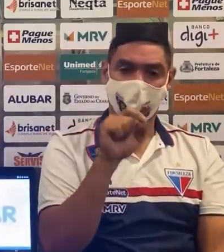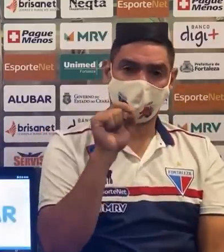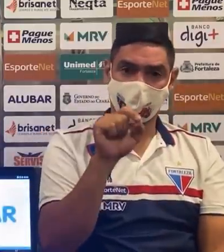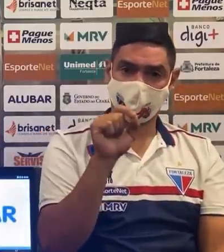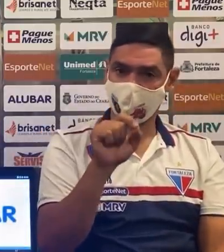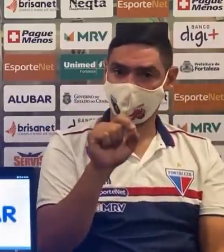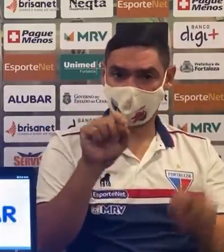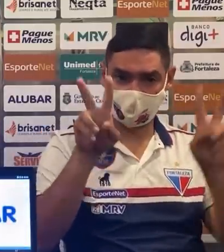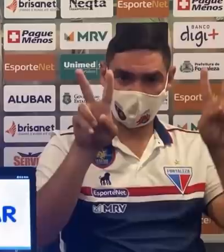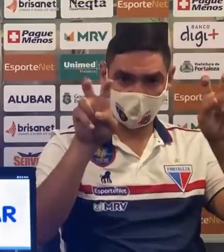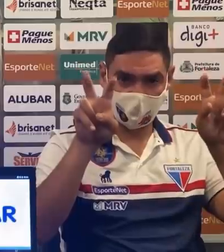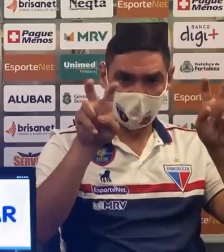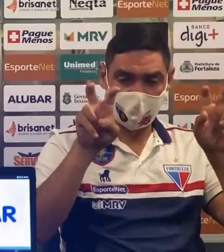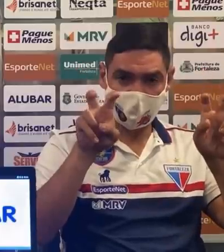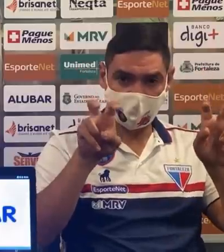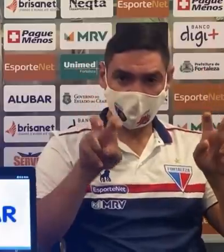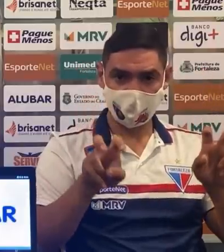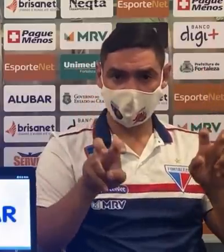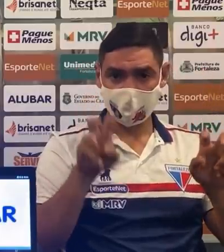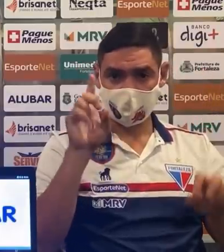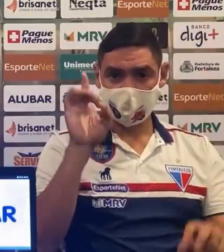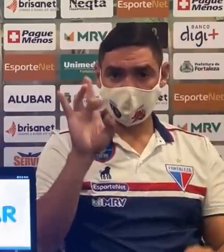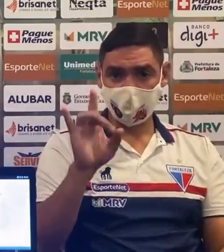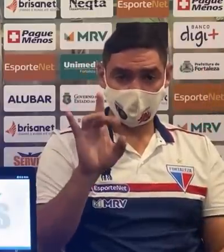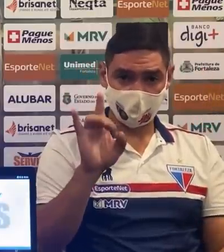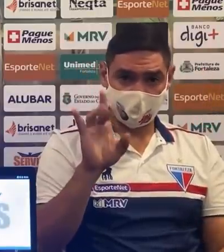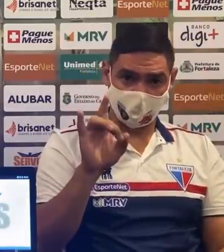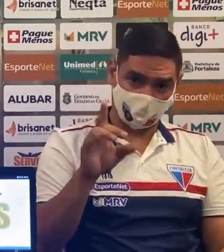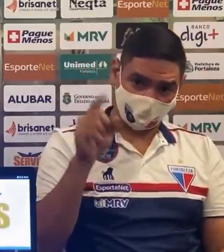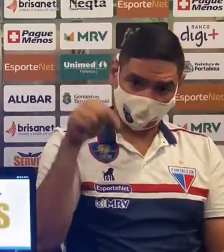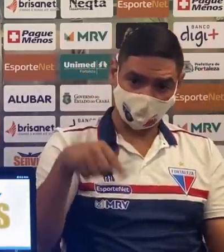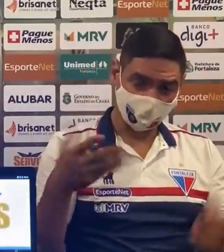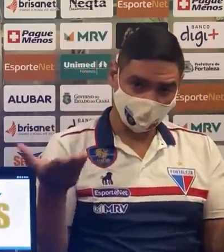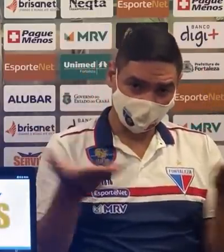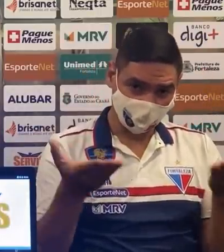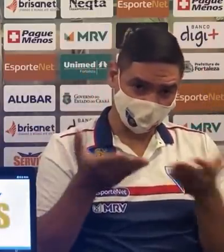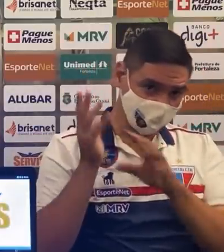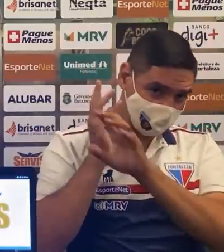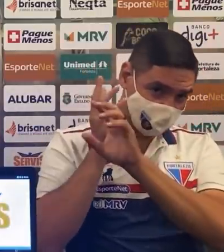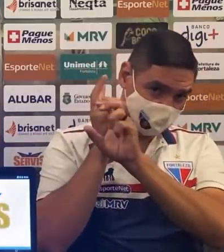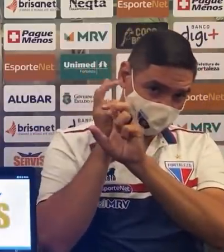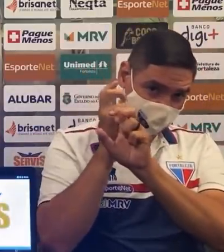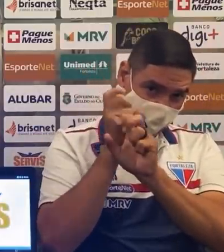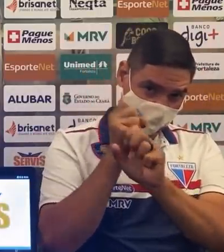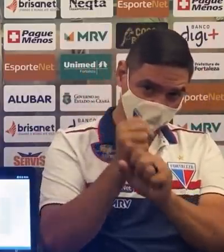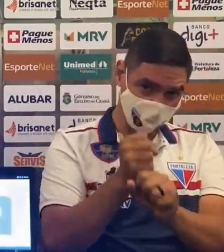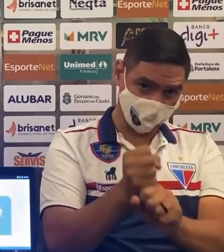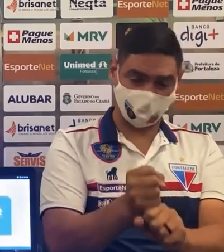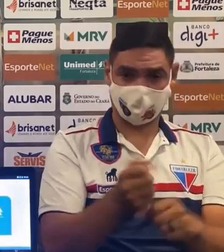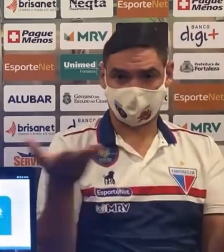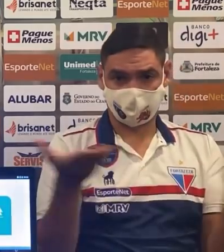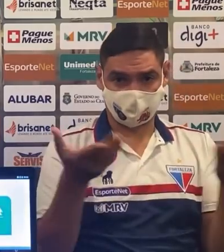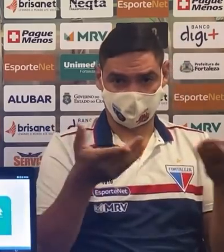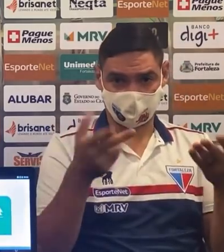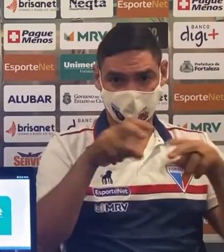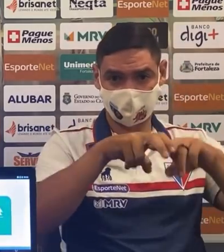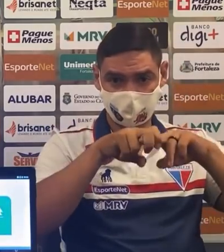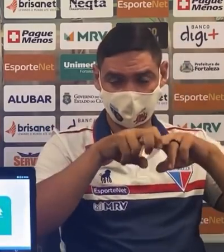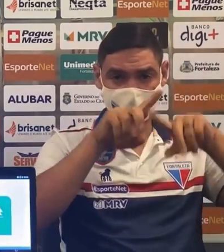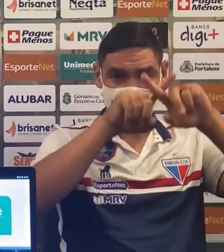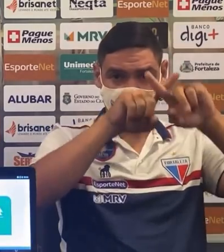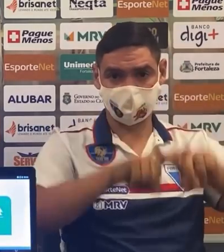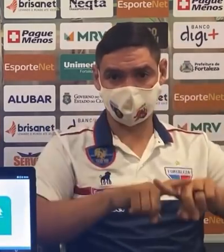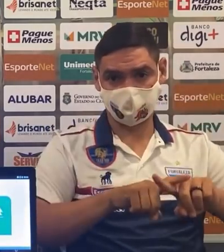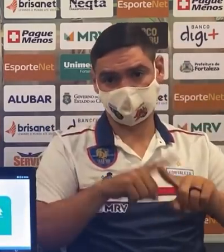questões de você apenas analisar a performance, você precisa analisar também os resultados. E acho que é nisso que a gente